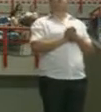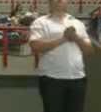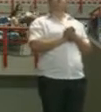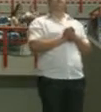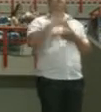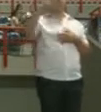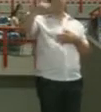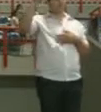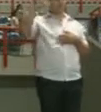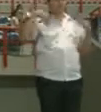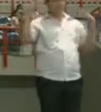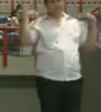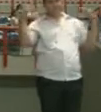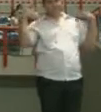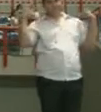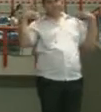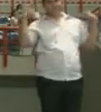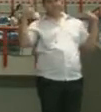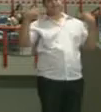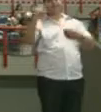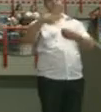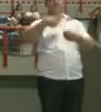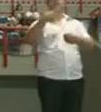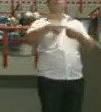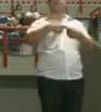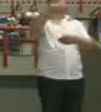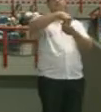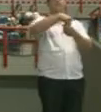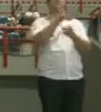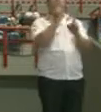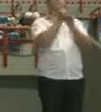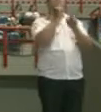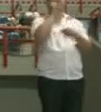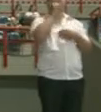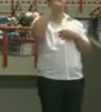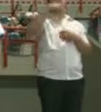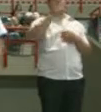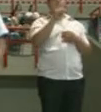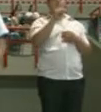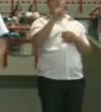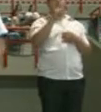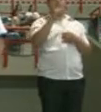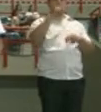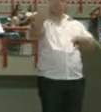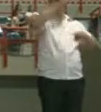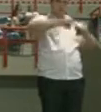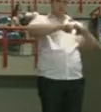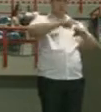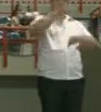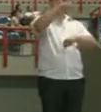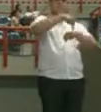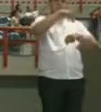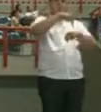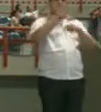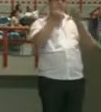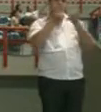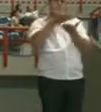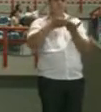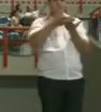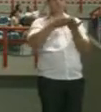fui passear na roça, encontrei Madalena, sentada numa pedra comendo